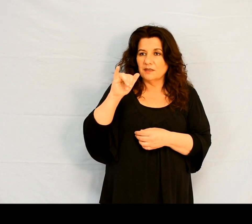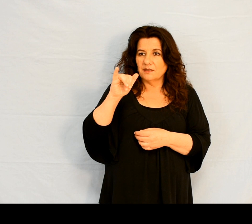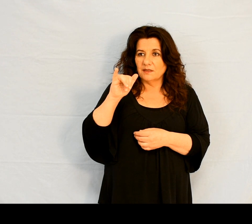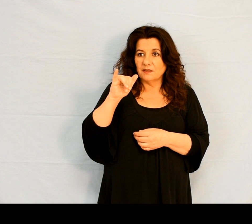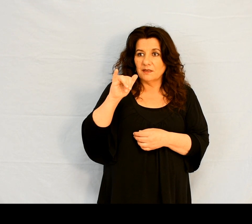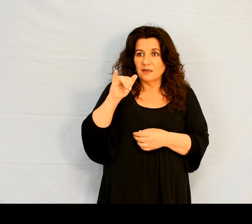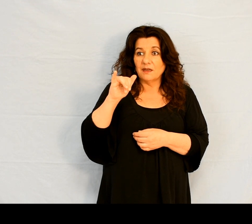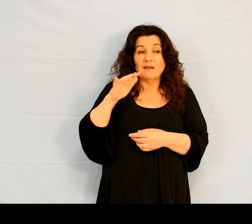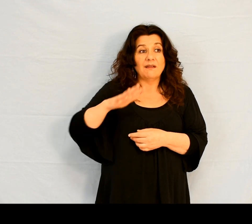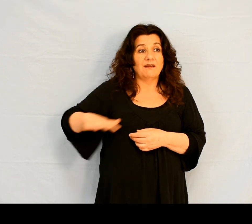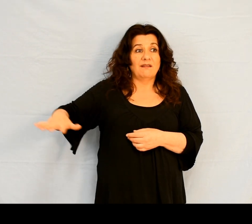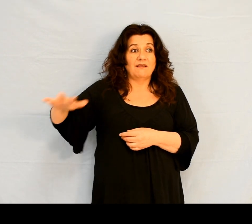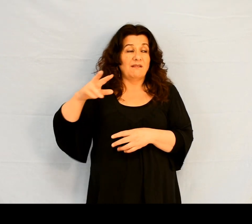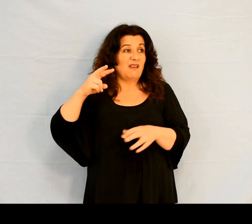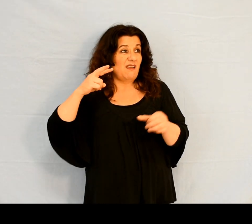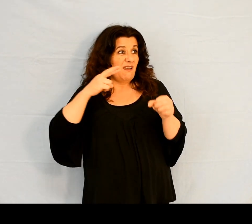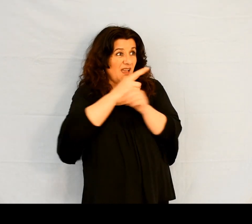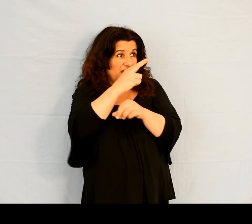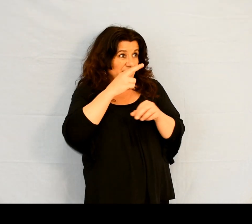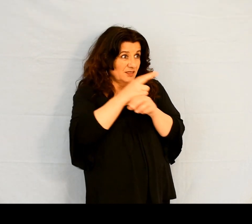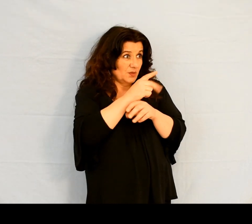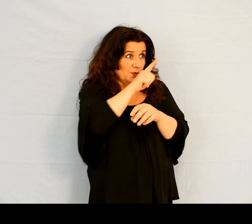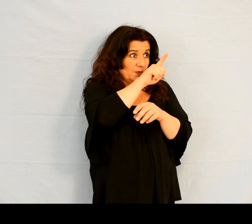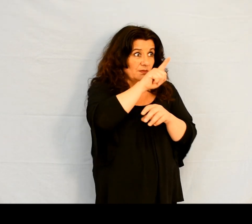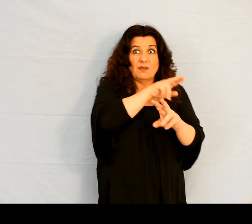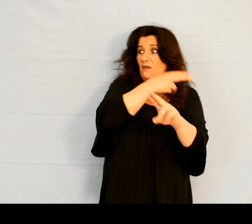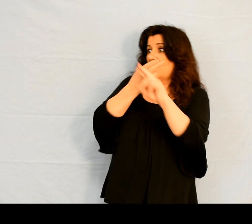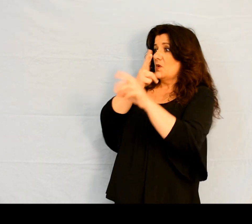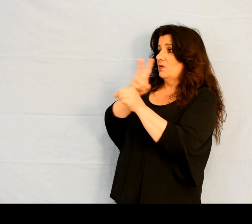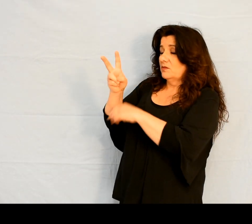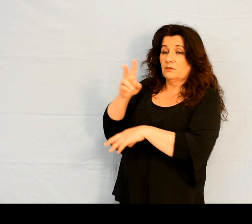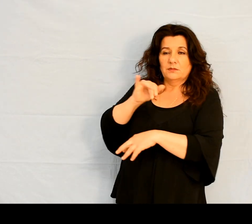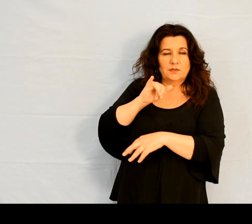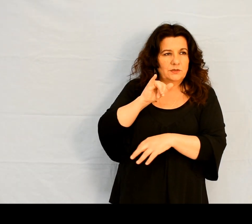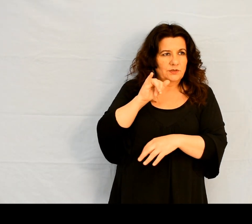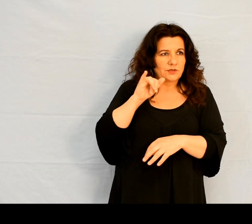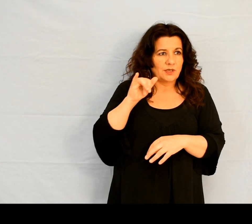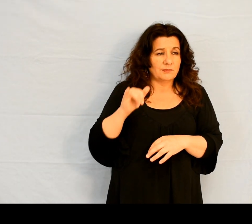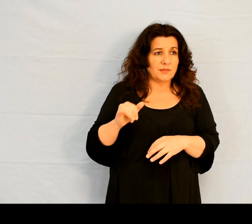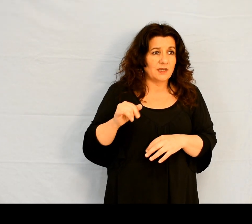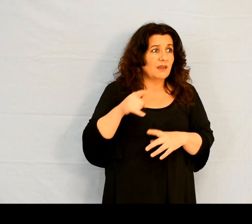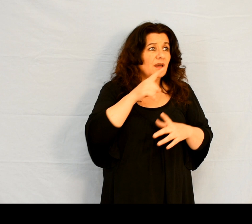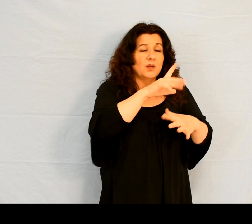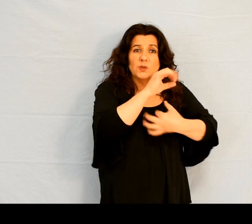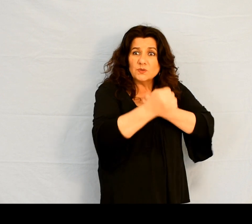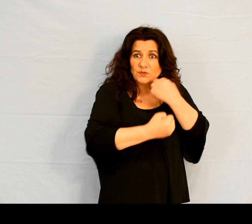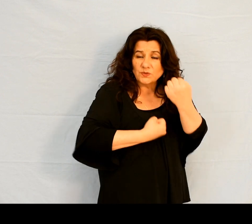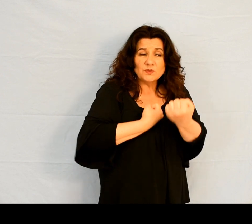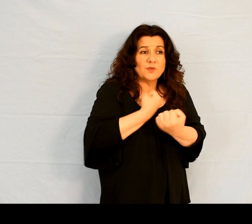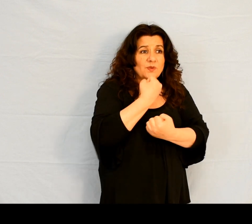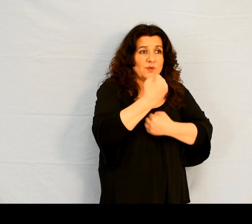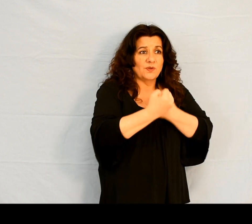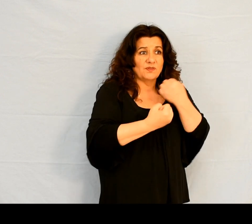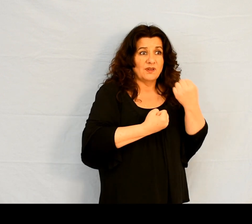Insulté, il ne rendait pas l'insulte. Dans la souffrance, il ne menaçait